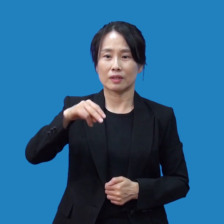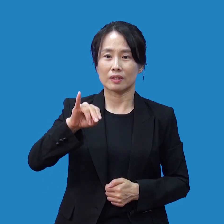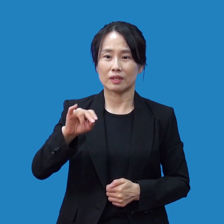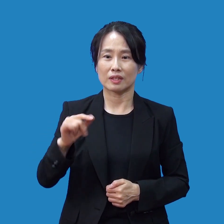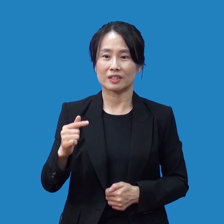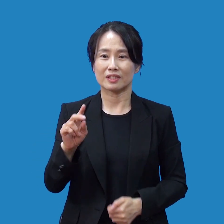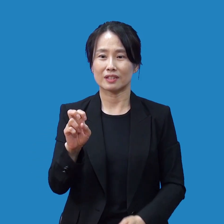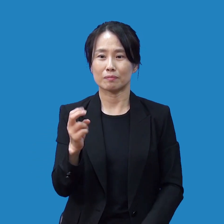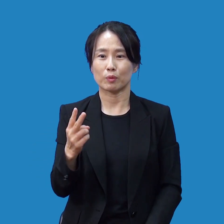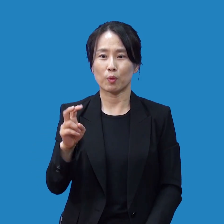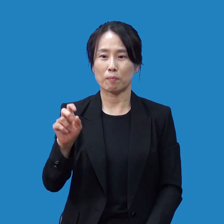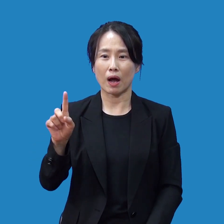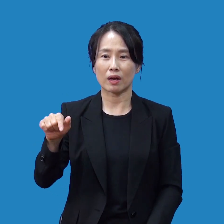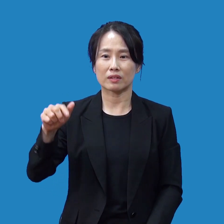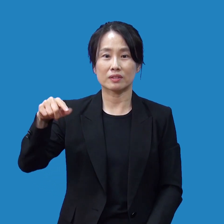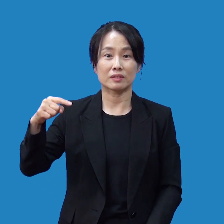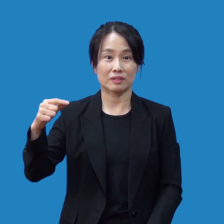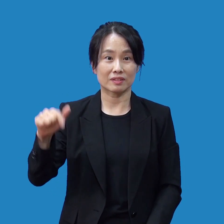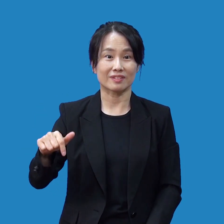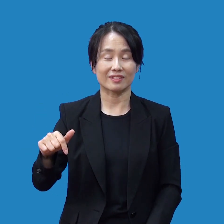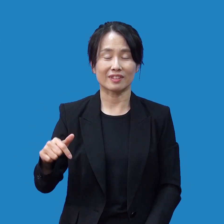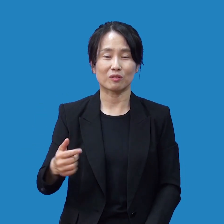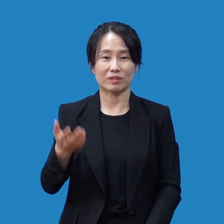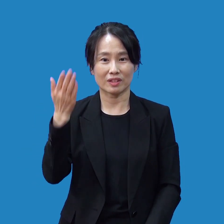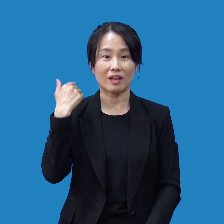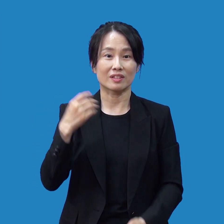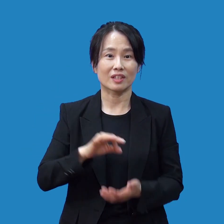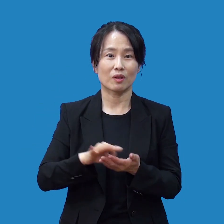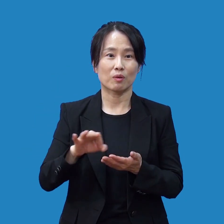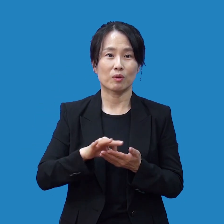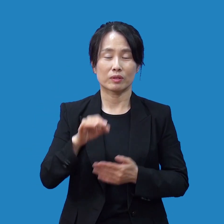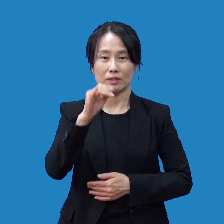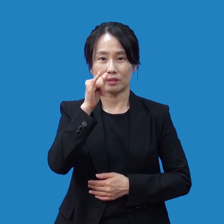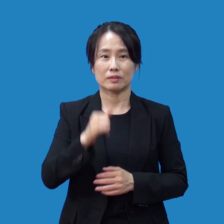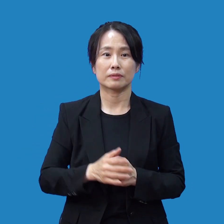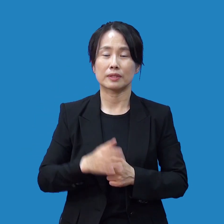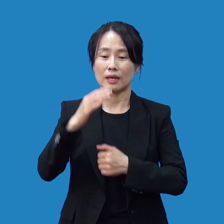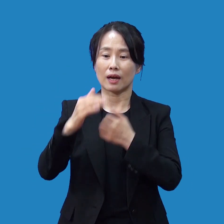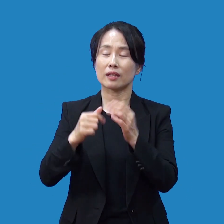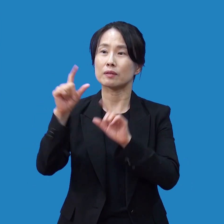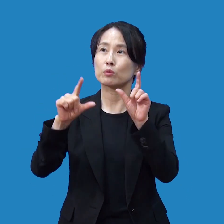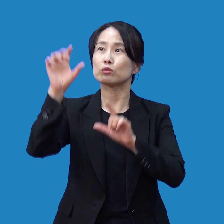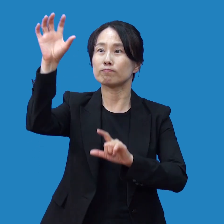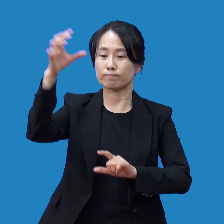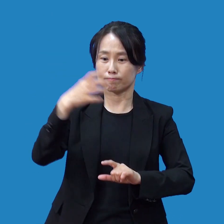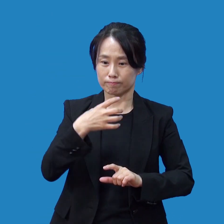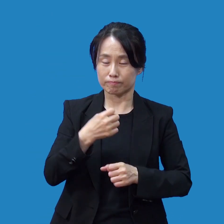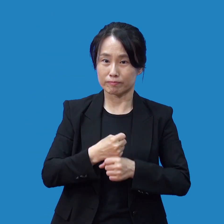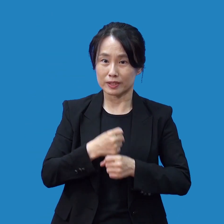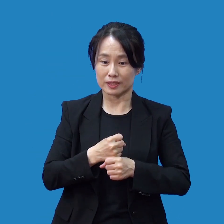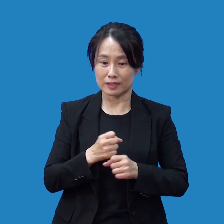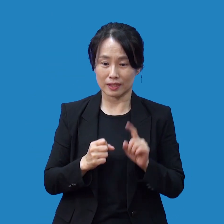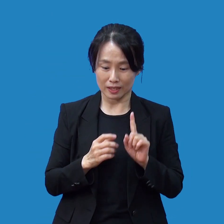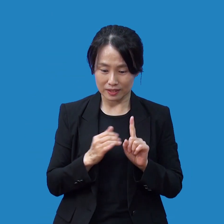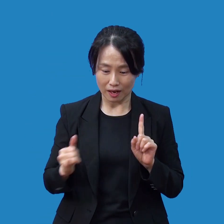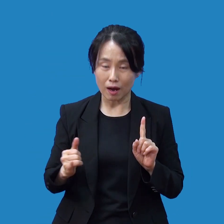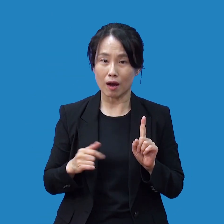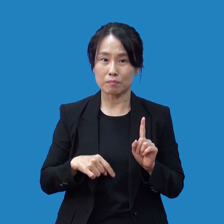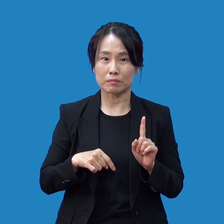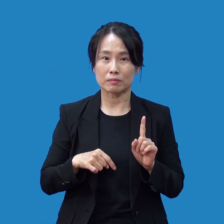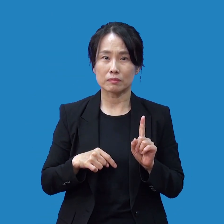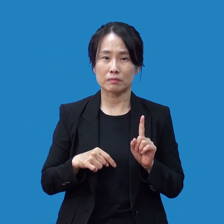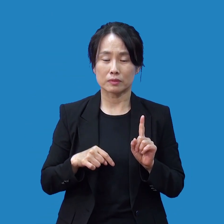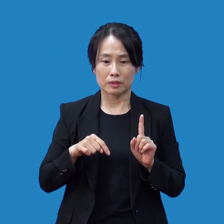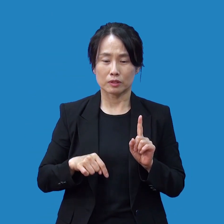신묘막측하게 지으셨다, 그렇게 고백합니다. 하나님의 형상으로 지음받은 인간은 그 한 인간이라도